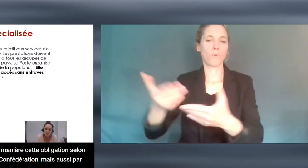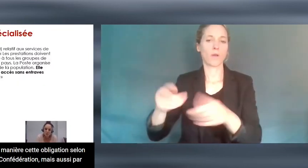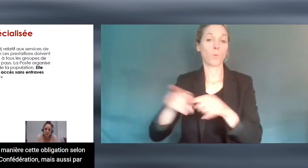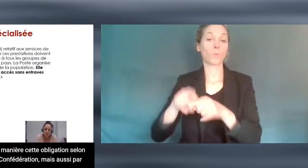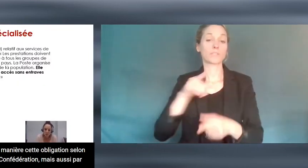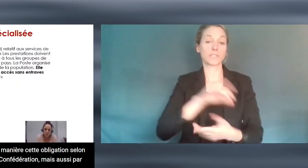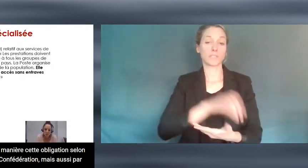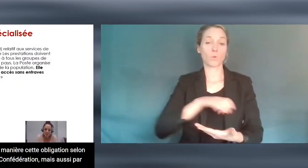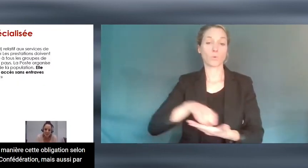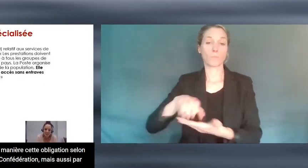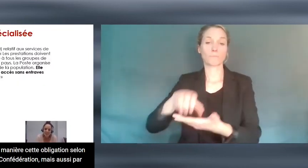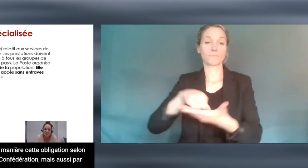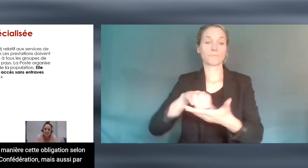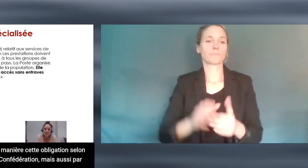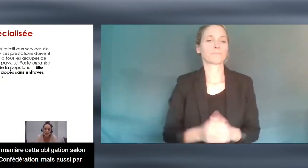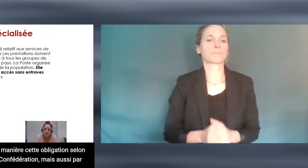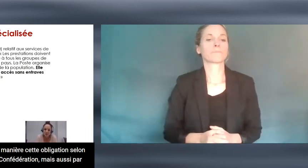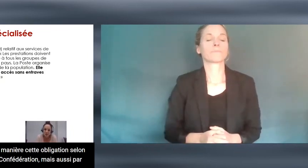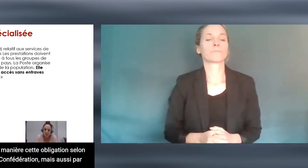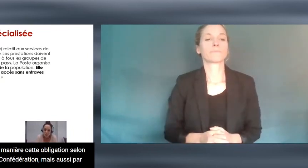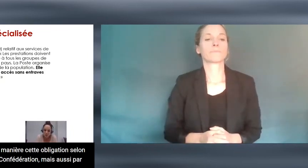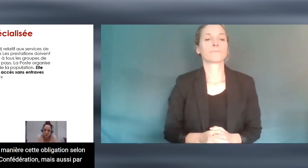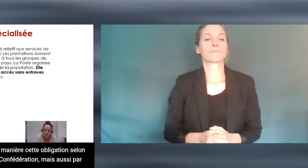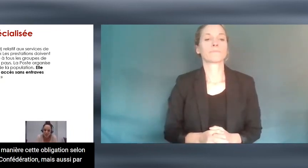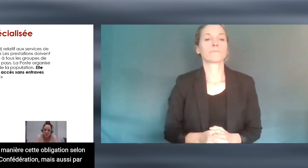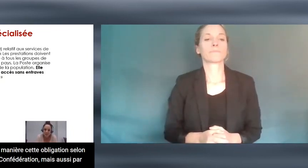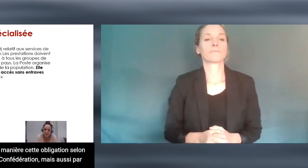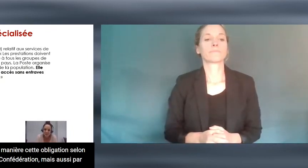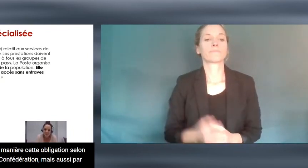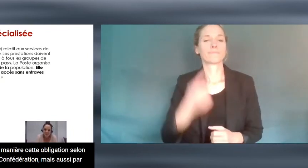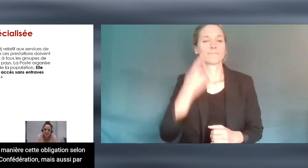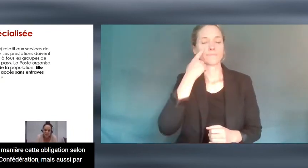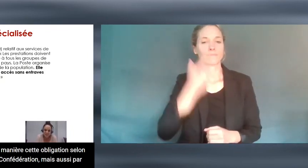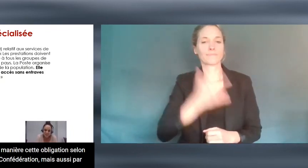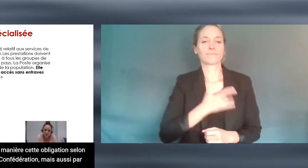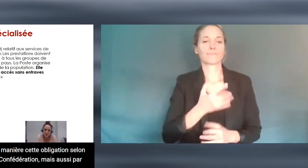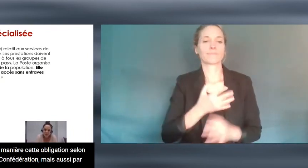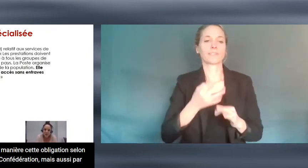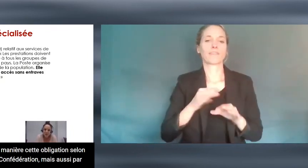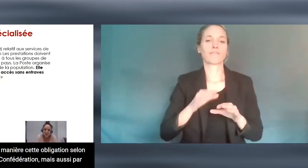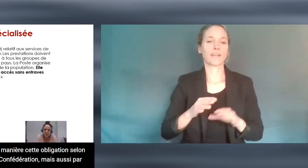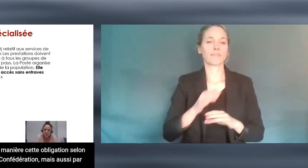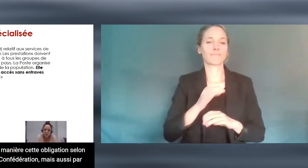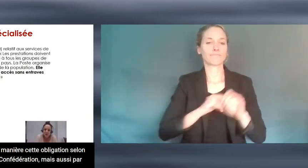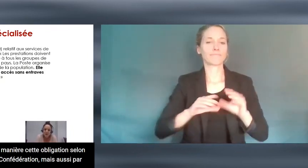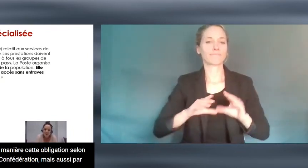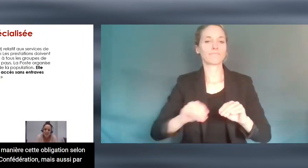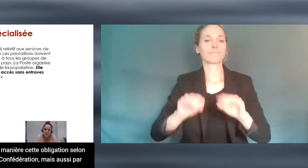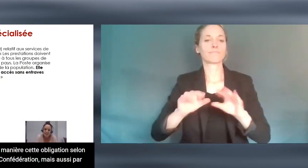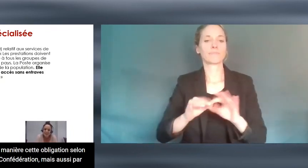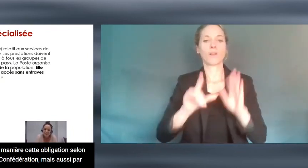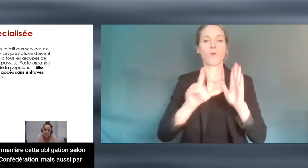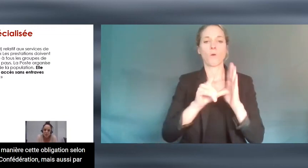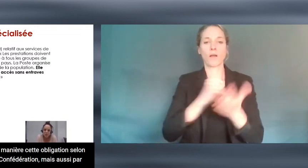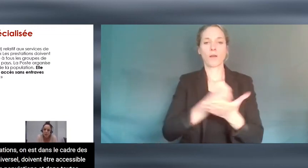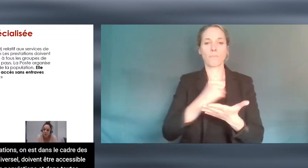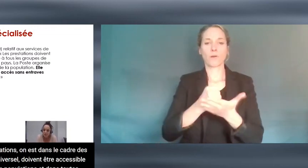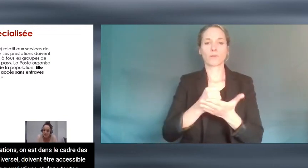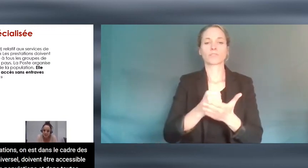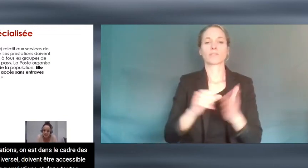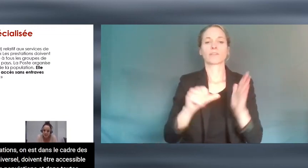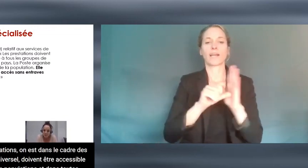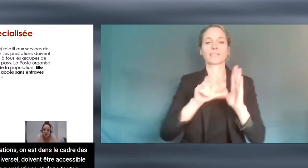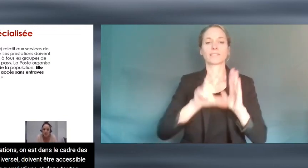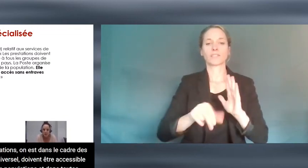Nous avons une disposition intéressante dans la loi sur la poste, l'article 32 alinéa 3, qui stipule que